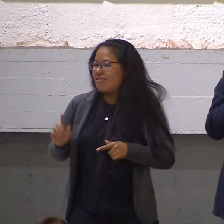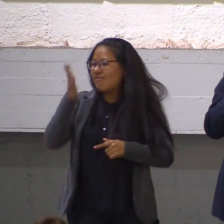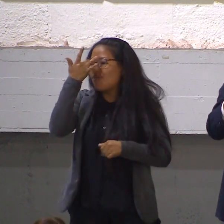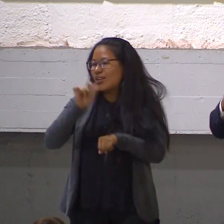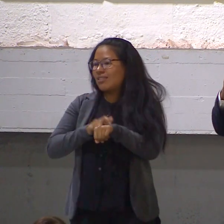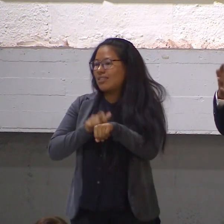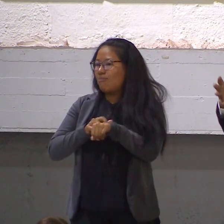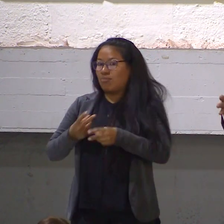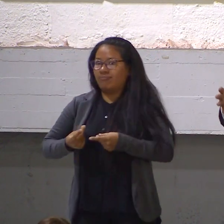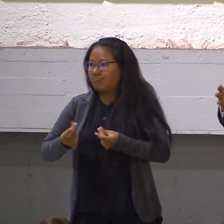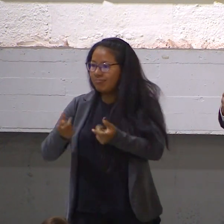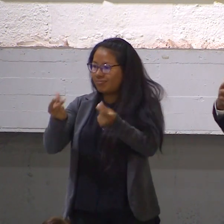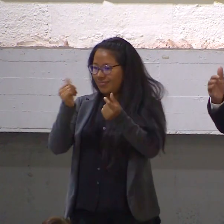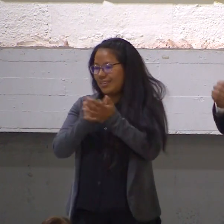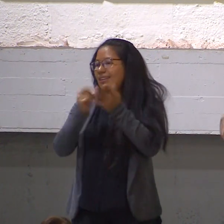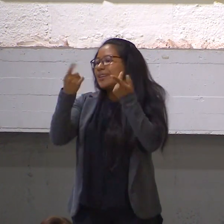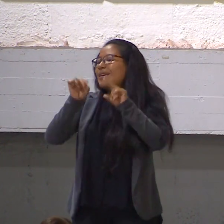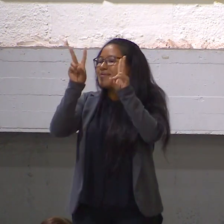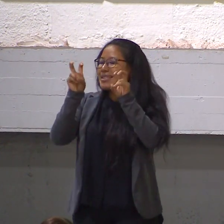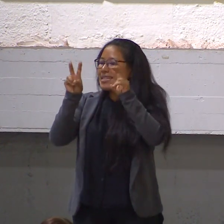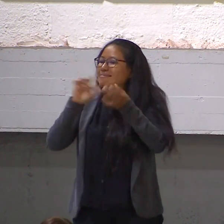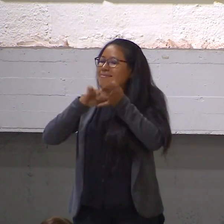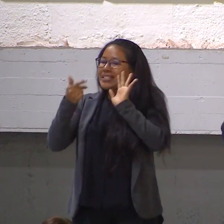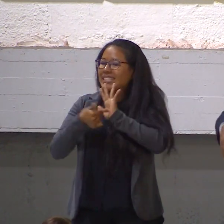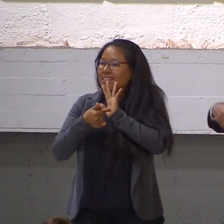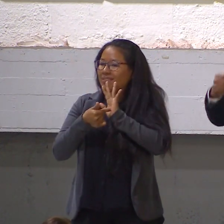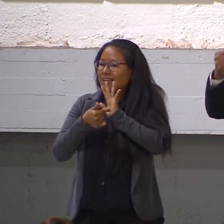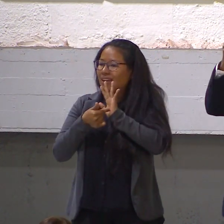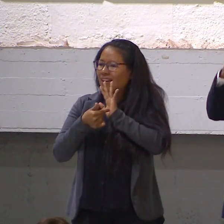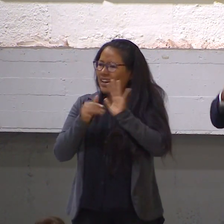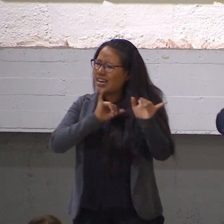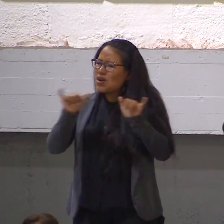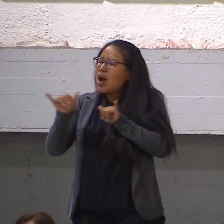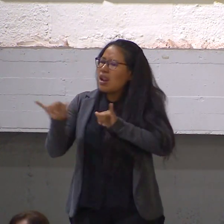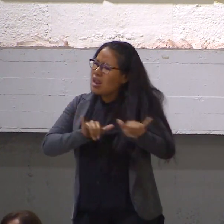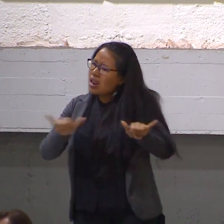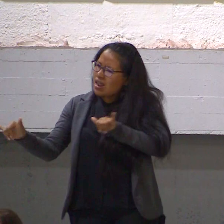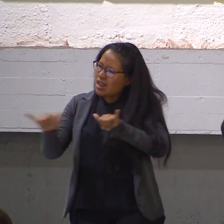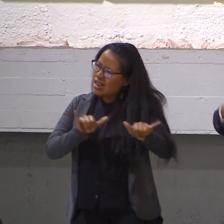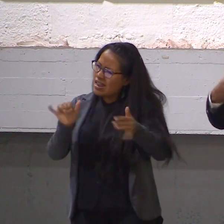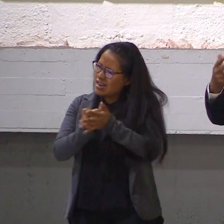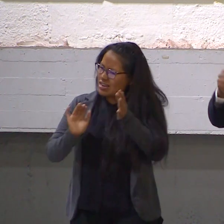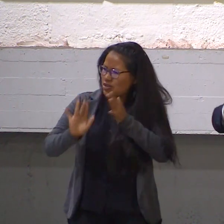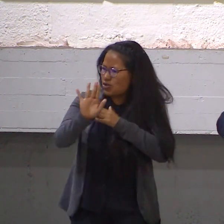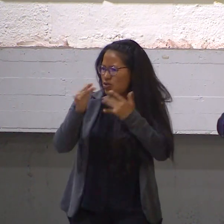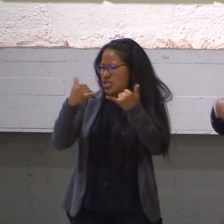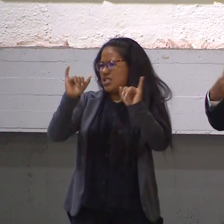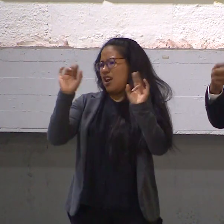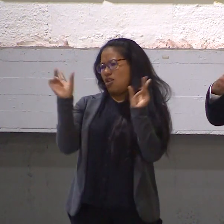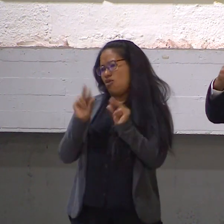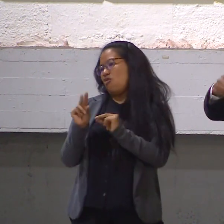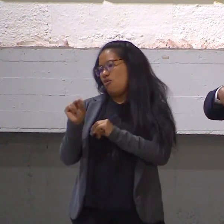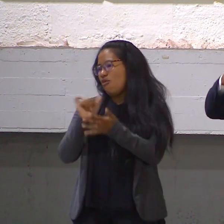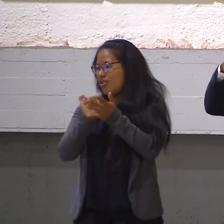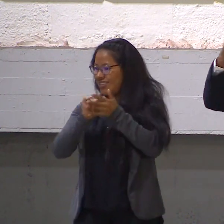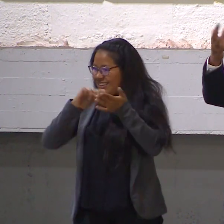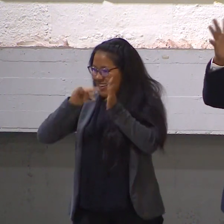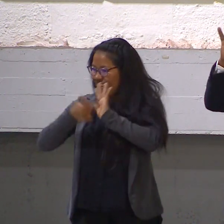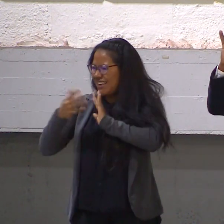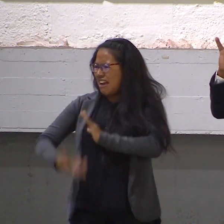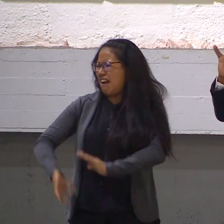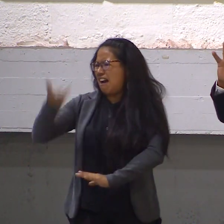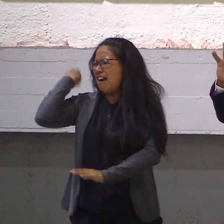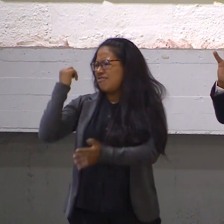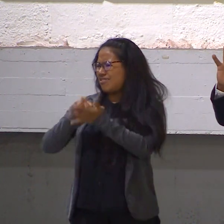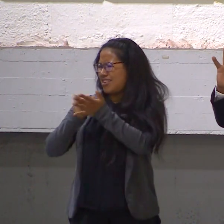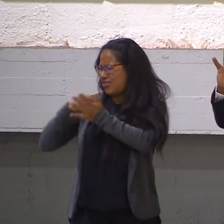y la temática es más que una maratón más que la maratón de filípides cuando se inauguró por allá de de